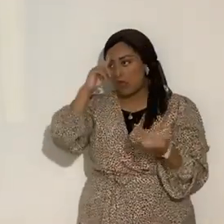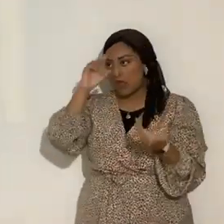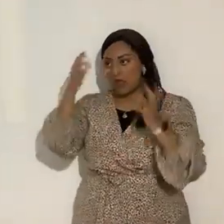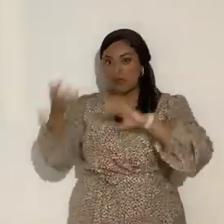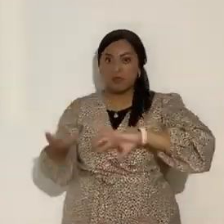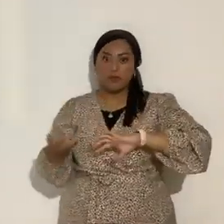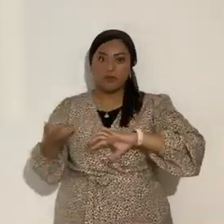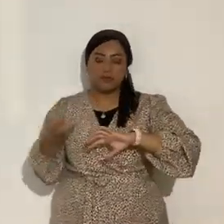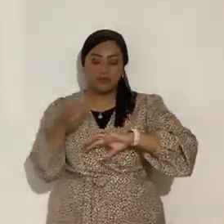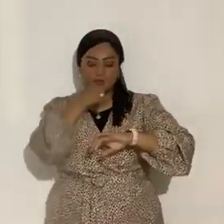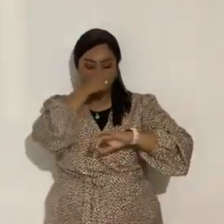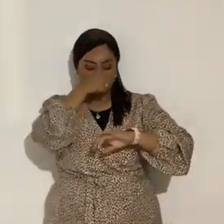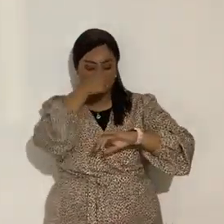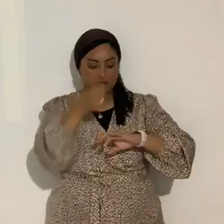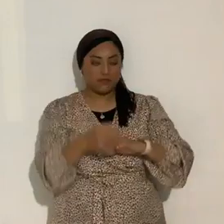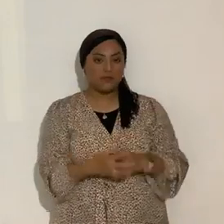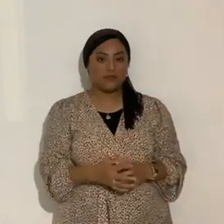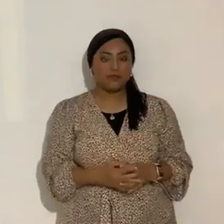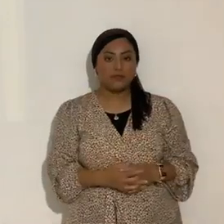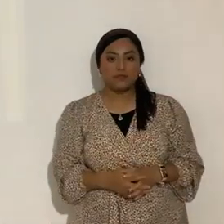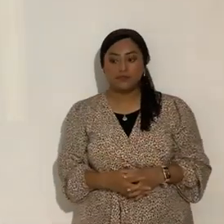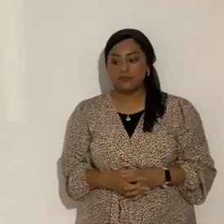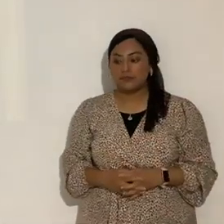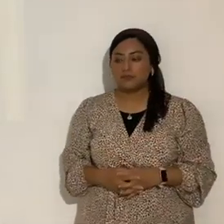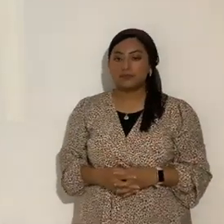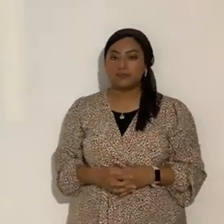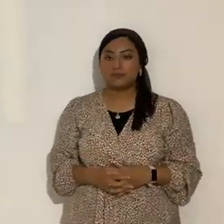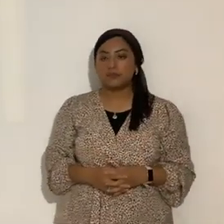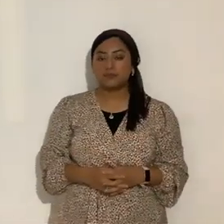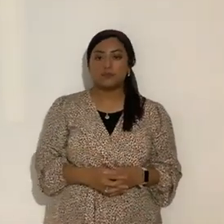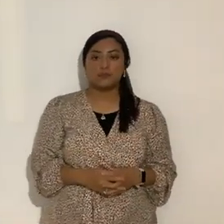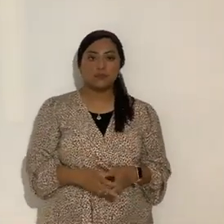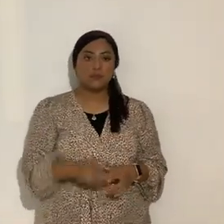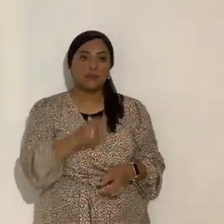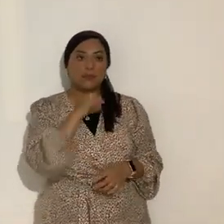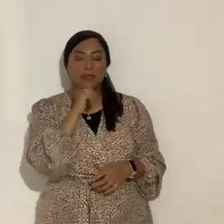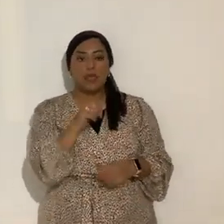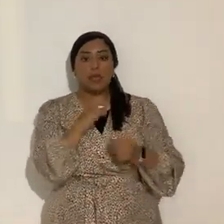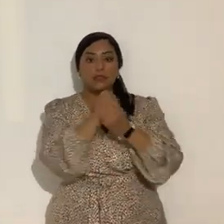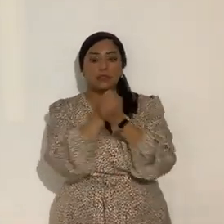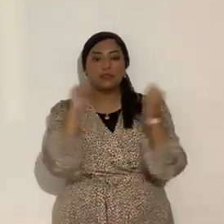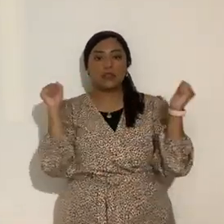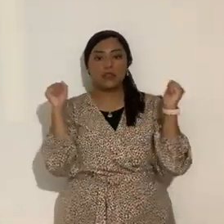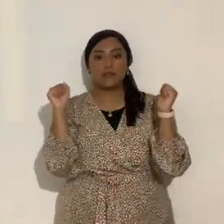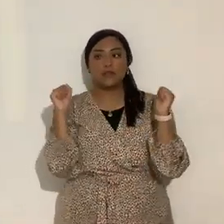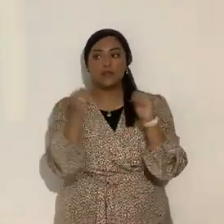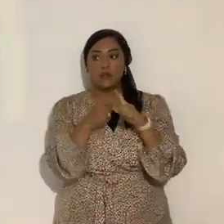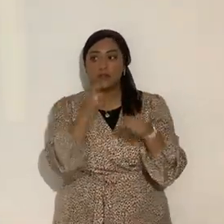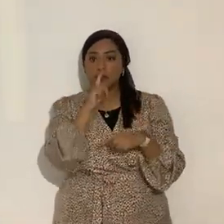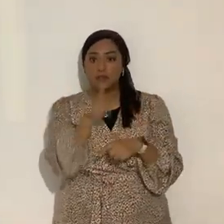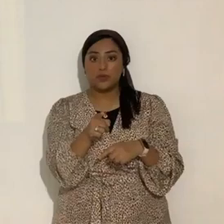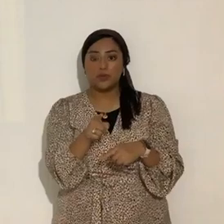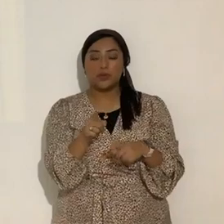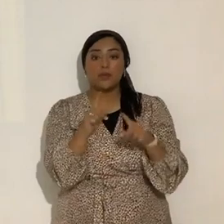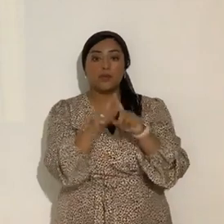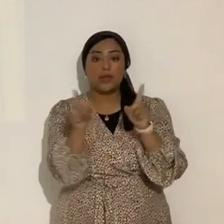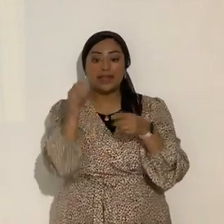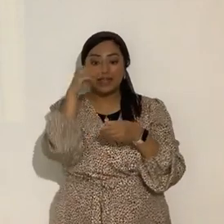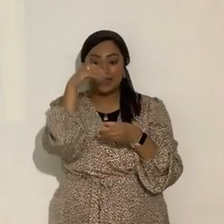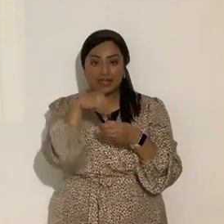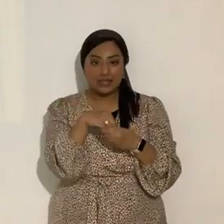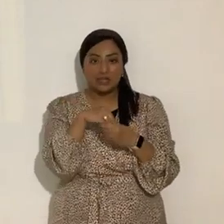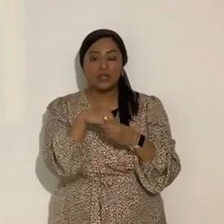neurosis, si no es que en psicótico. ¿Sí? Ahora, no se está a salvo de la verdad, sino en la